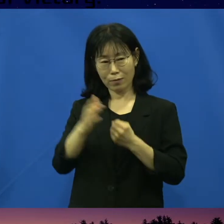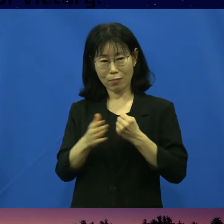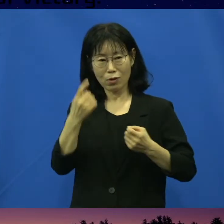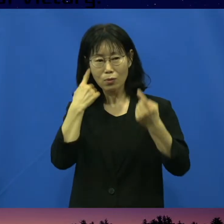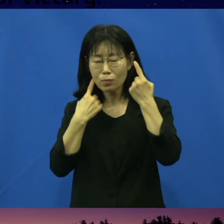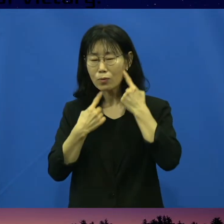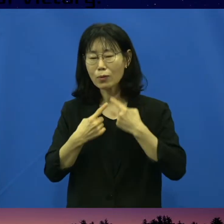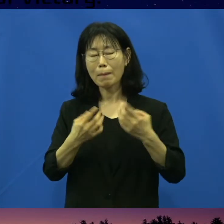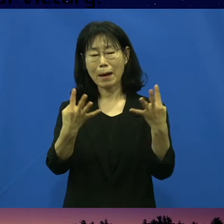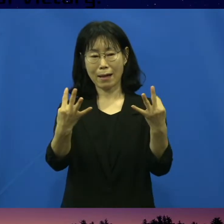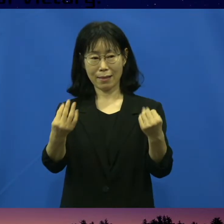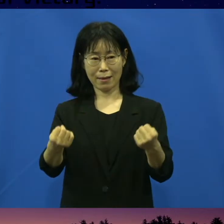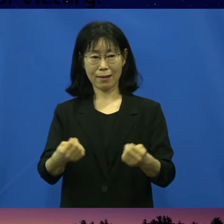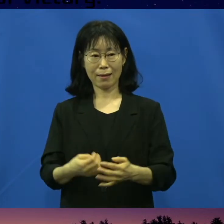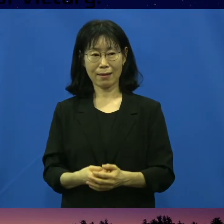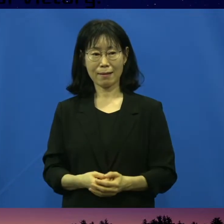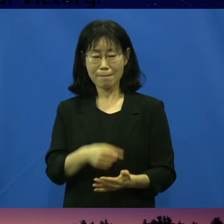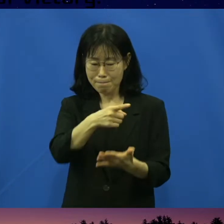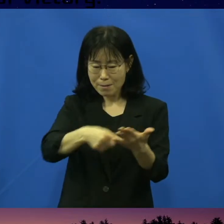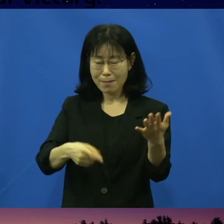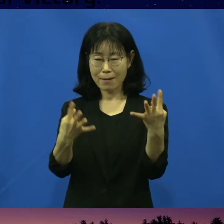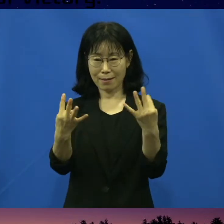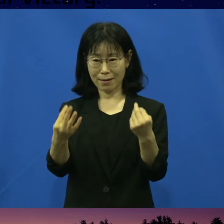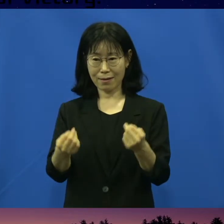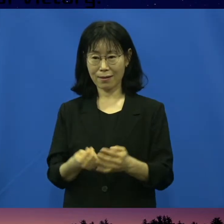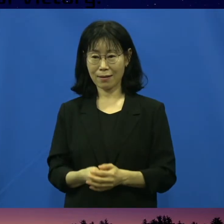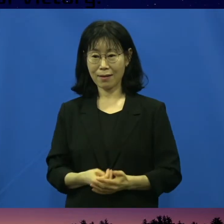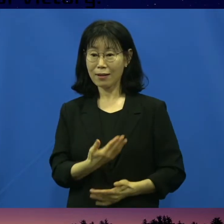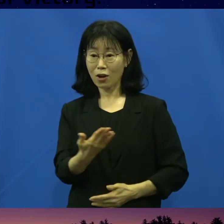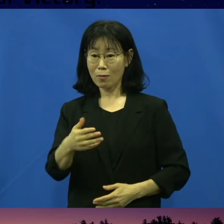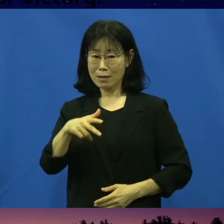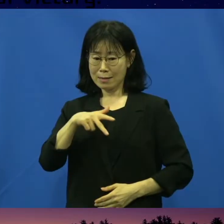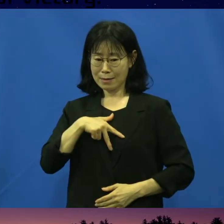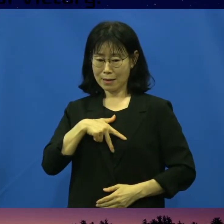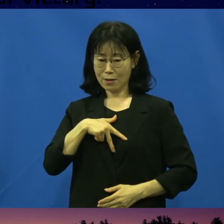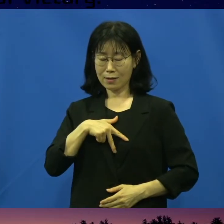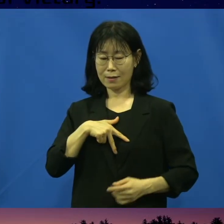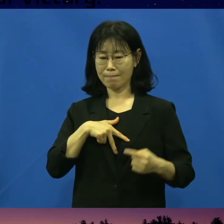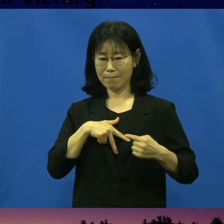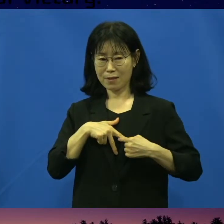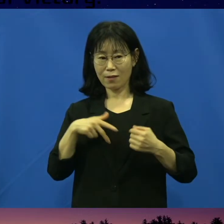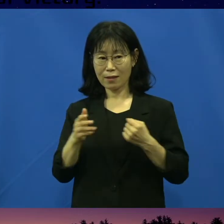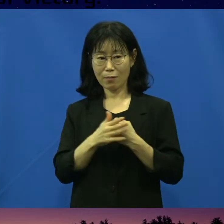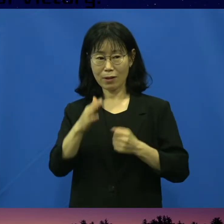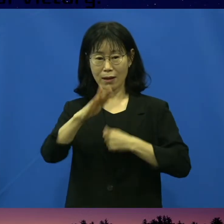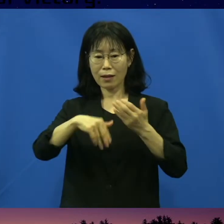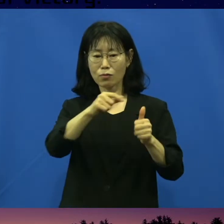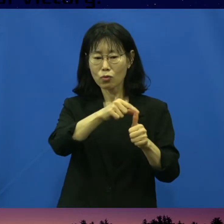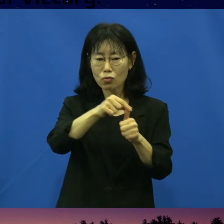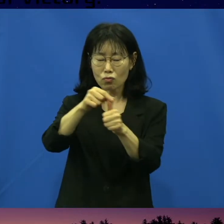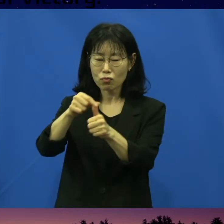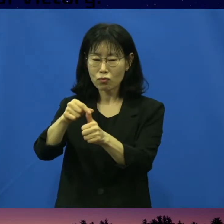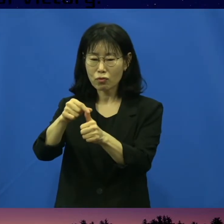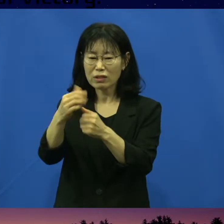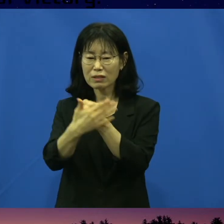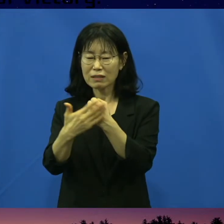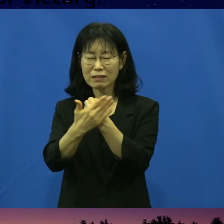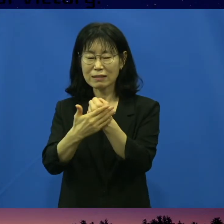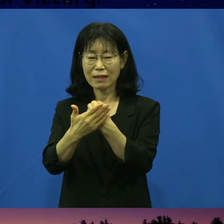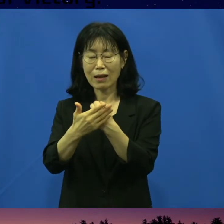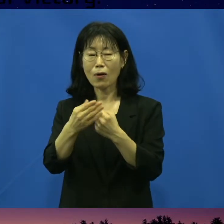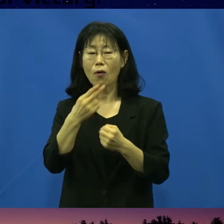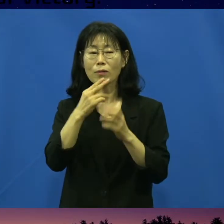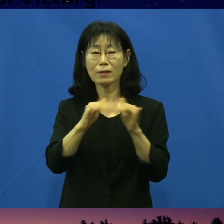그 잘난 자존심 때문에 정말 하나님의 구원의 은혜를 놓치는 경우가 많아요. 여러분 교회 와서도 여러분